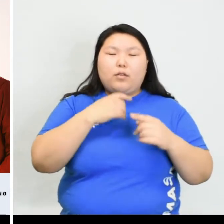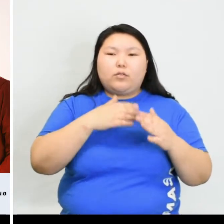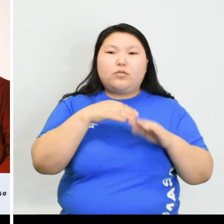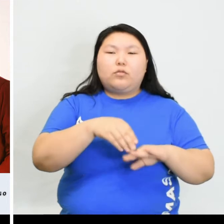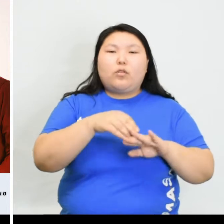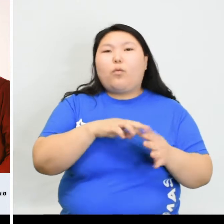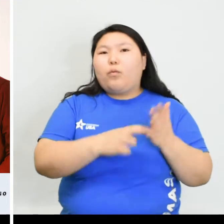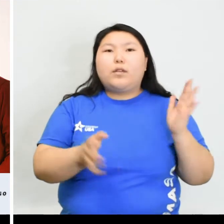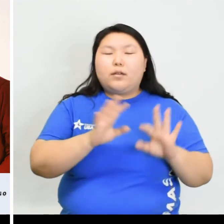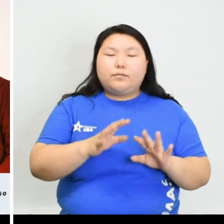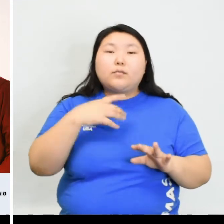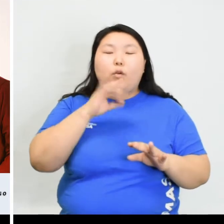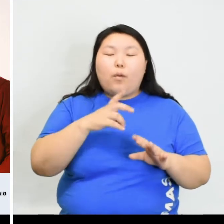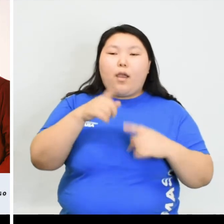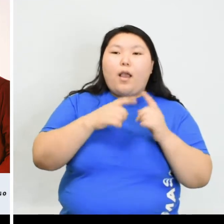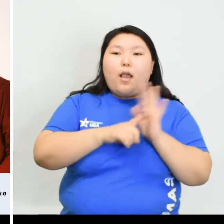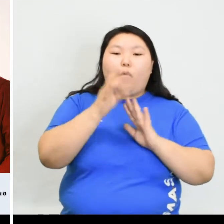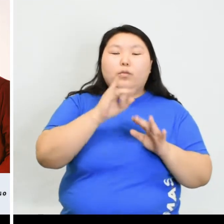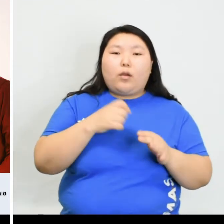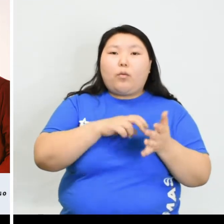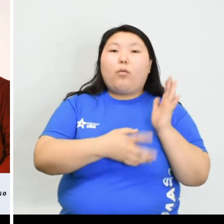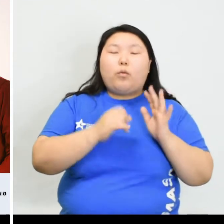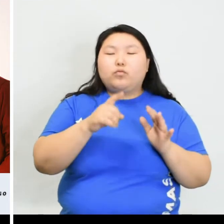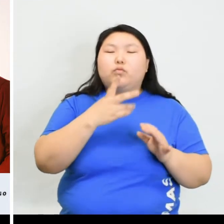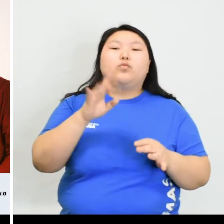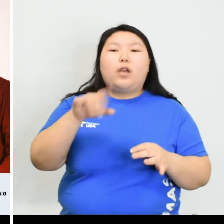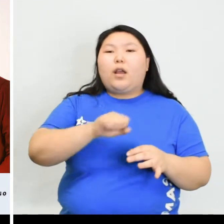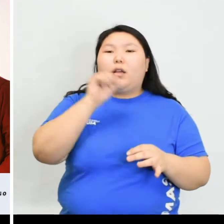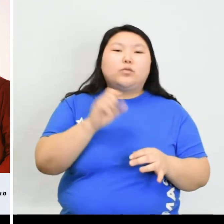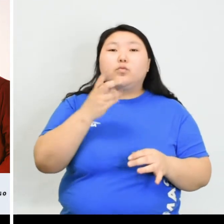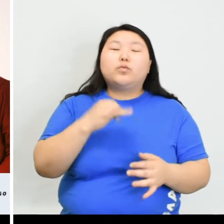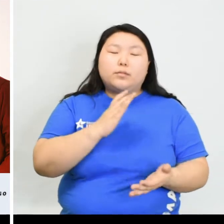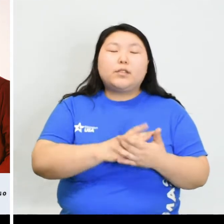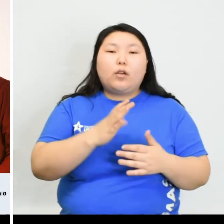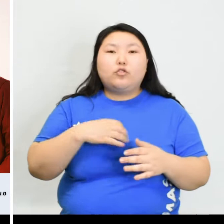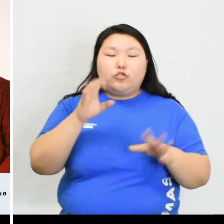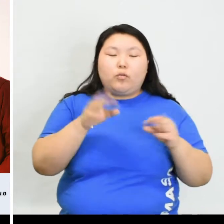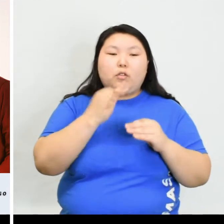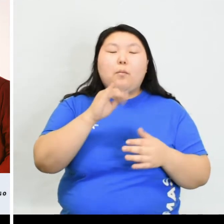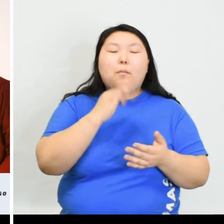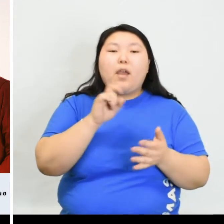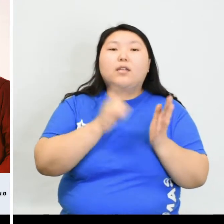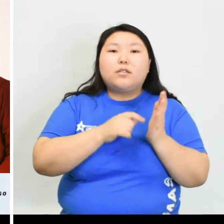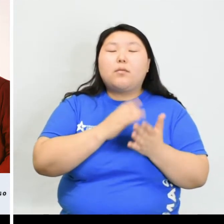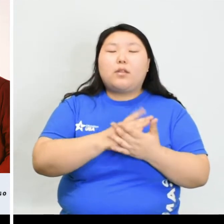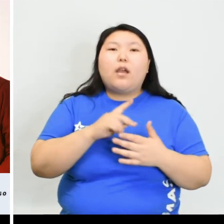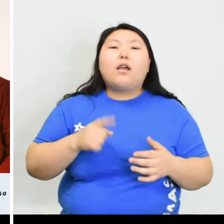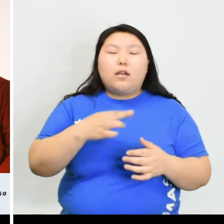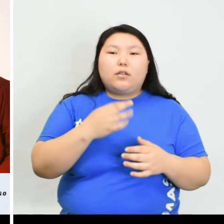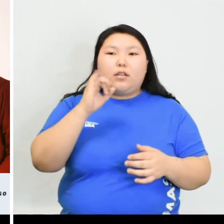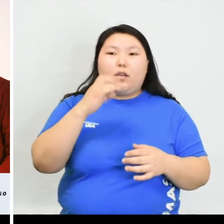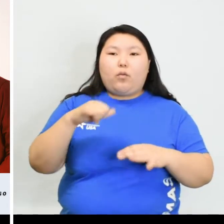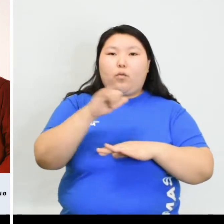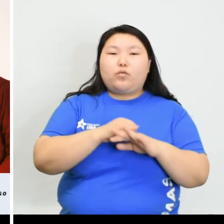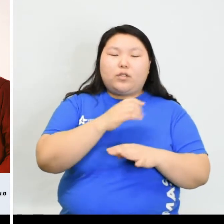Тэснээс бол юм юмн дээр анхны удаа унах бол тэр бол өстой асуудалгүй юм байна. Ер нь бол тийм байх хэрэгтэй юм билээ. Яг үл ихэн сурм нэхэн